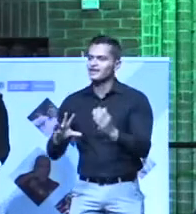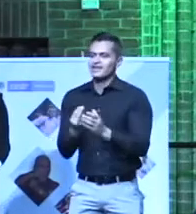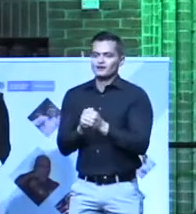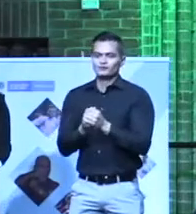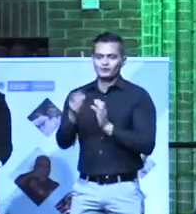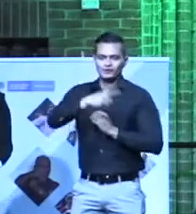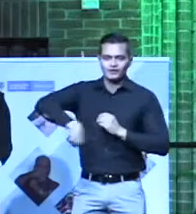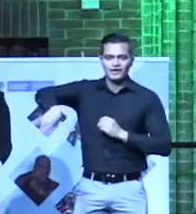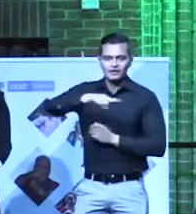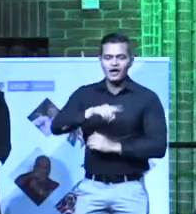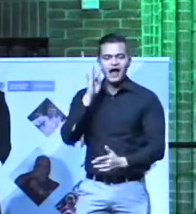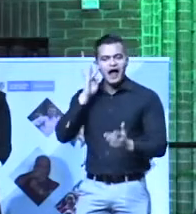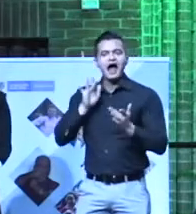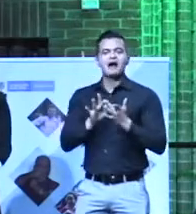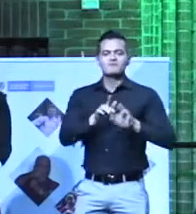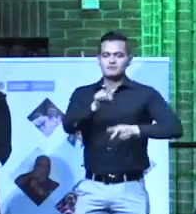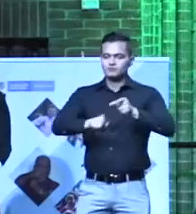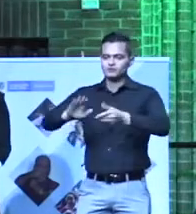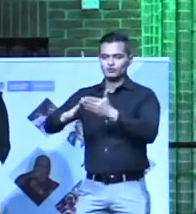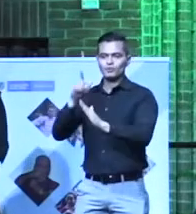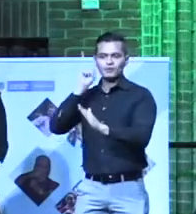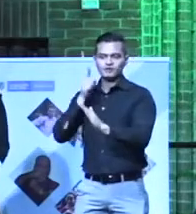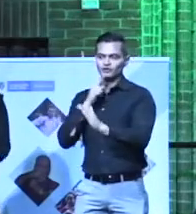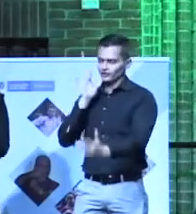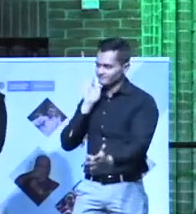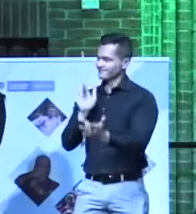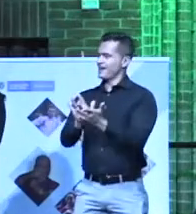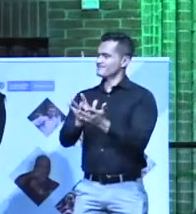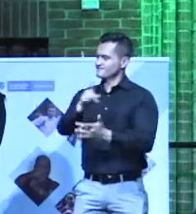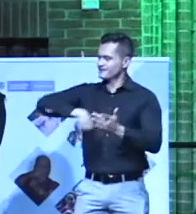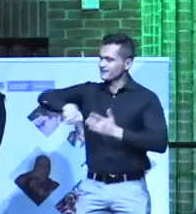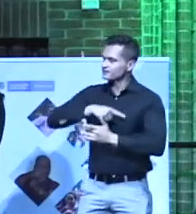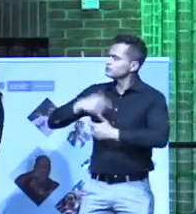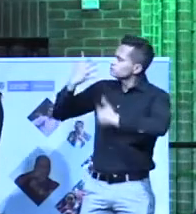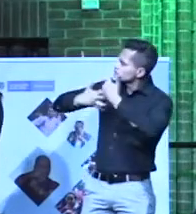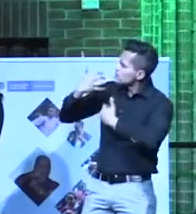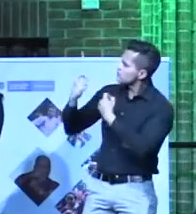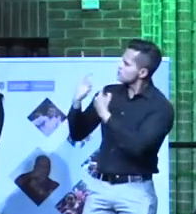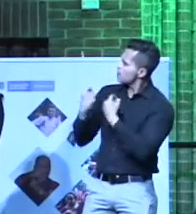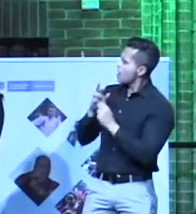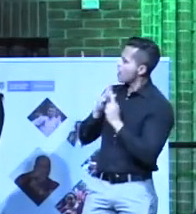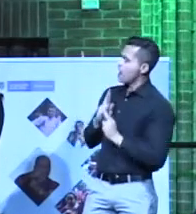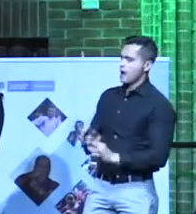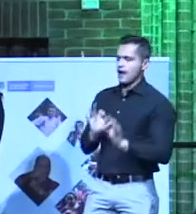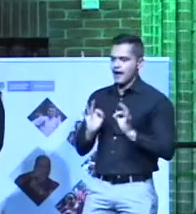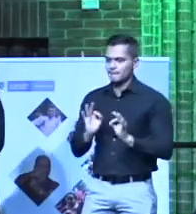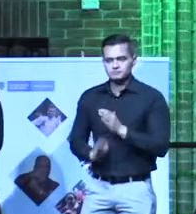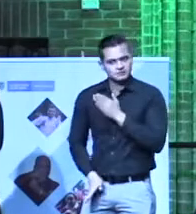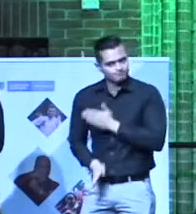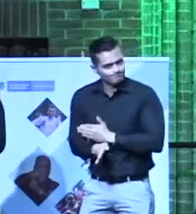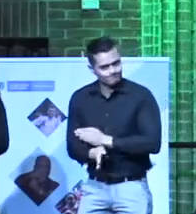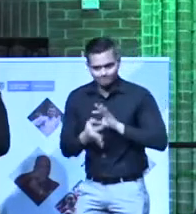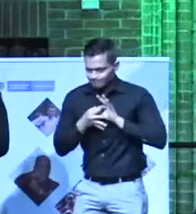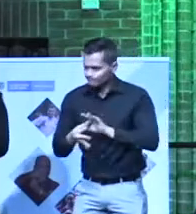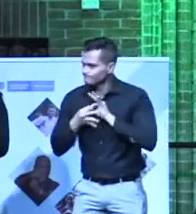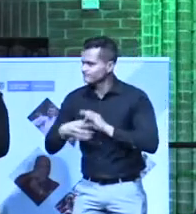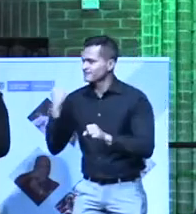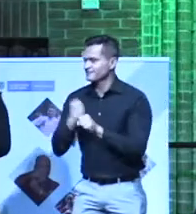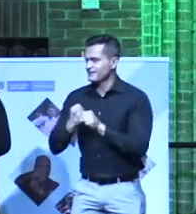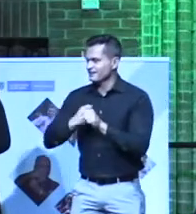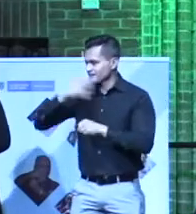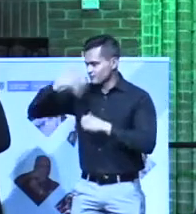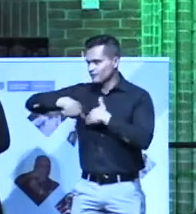la diversidad lingüística de los estudiantes. No queremos dejar de trabajar en este aspecto. Este año, más